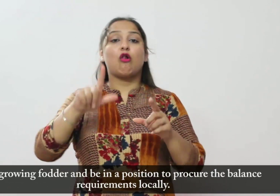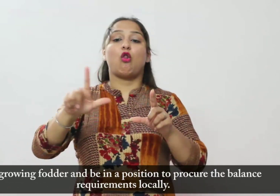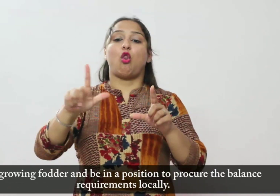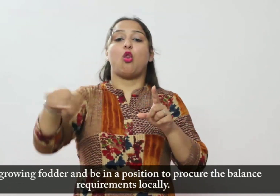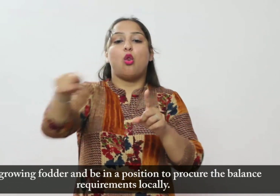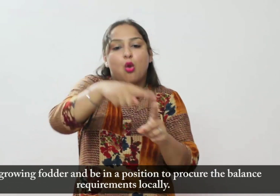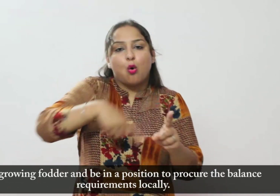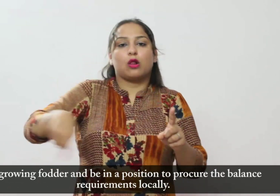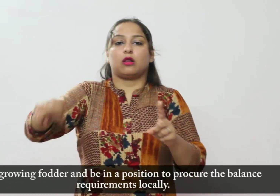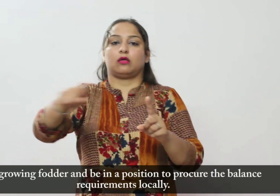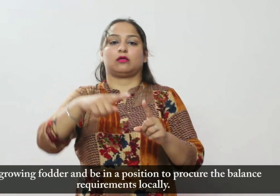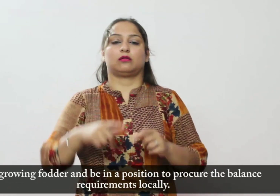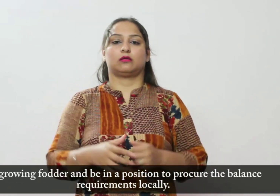की स्थिति में होना चाहिए।